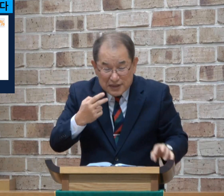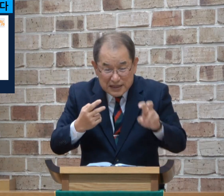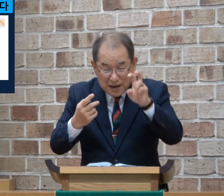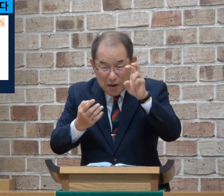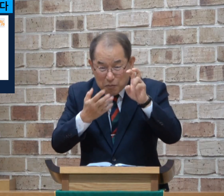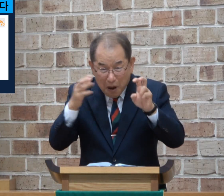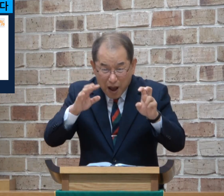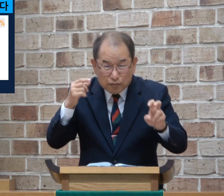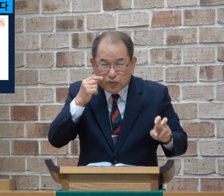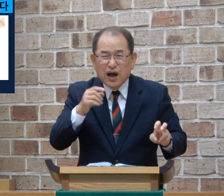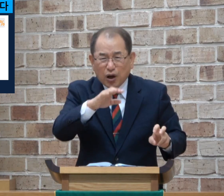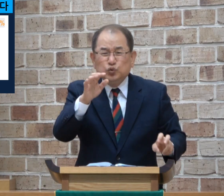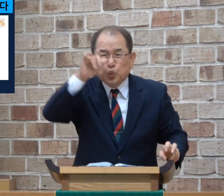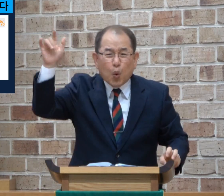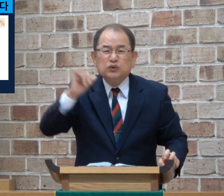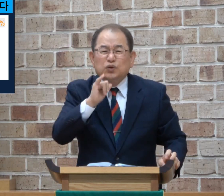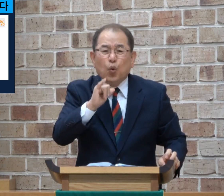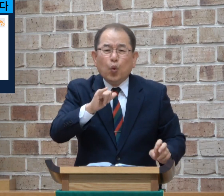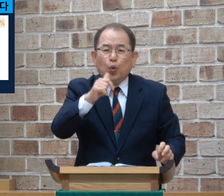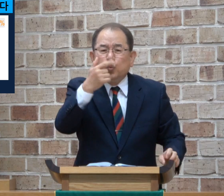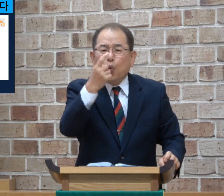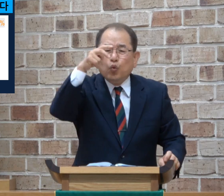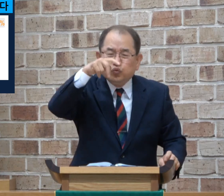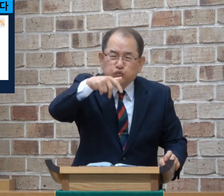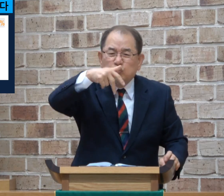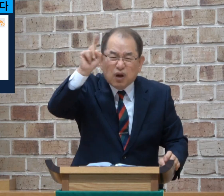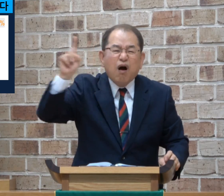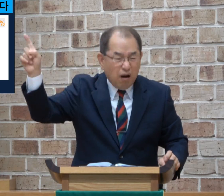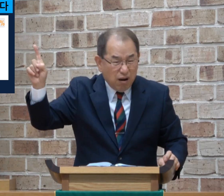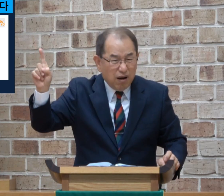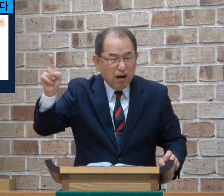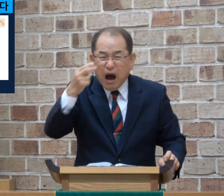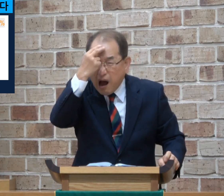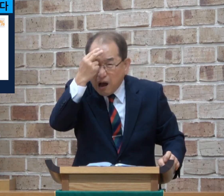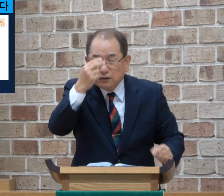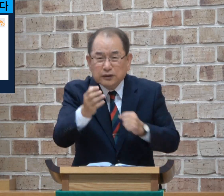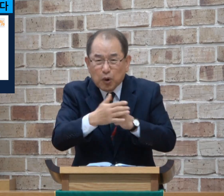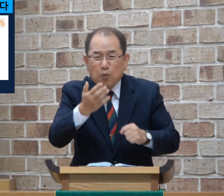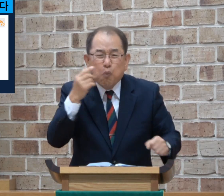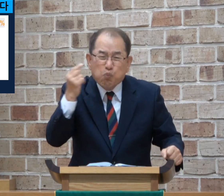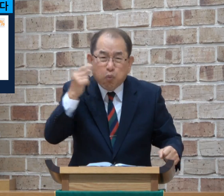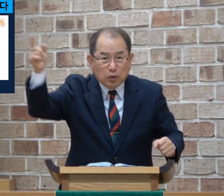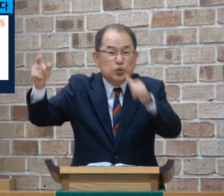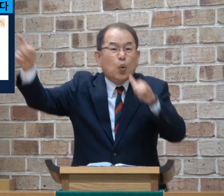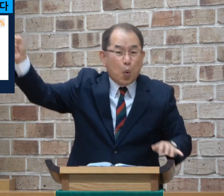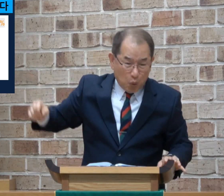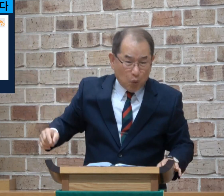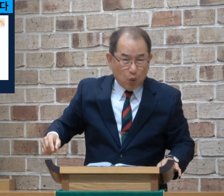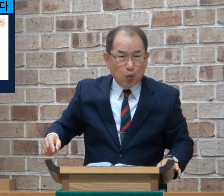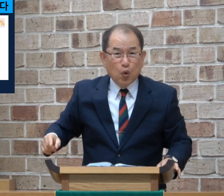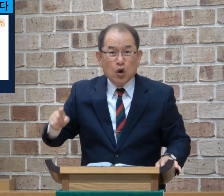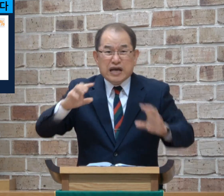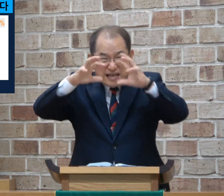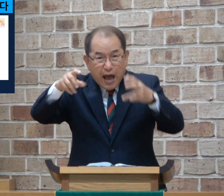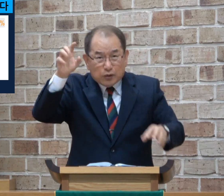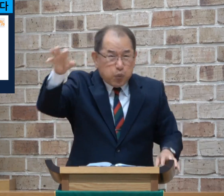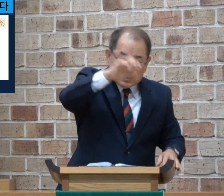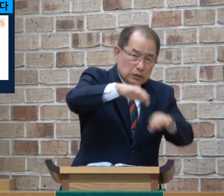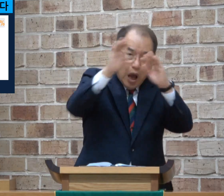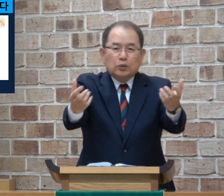또 뭐 잘 사는 나라가 있다 하더라도 다 있습니다. 세계 곳곳에 이렇게 어려운 이들이